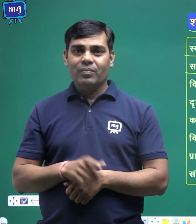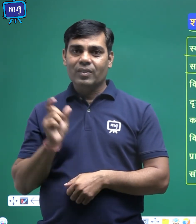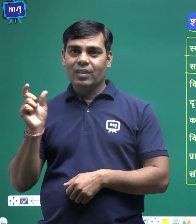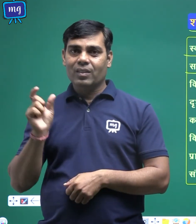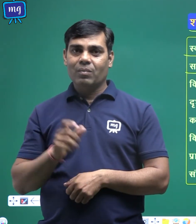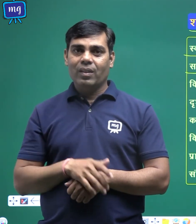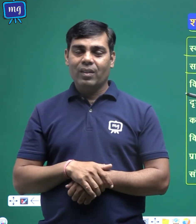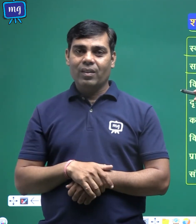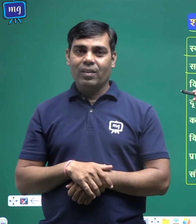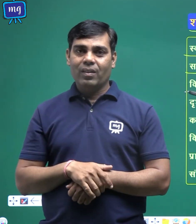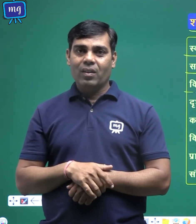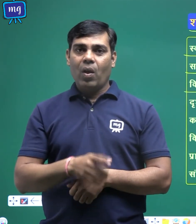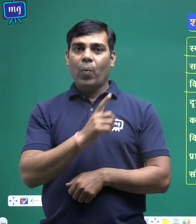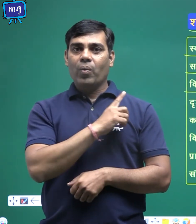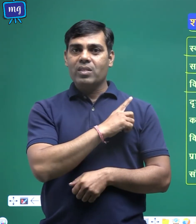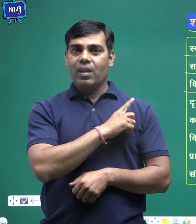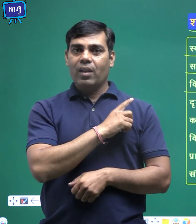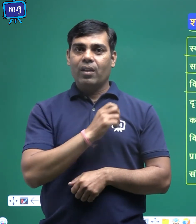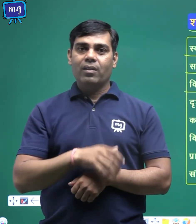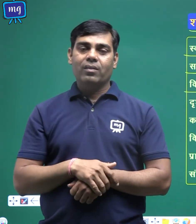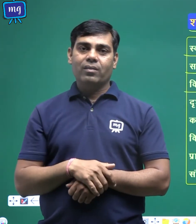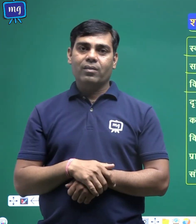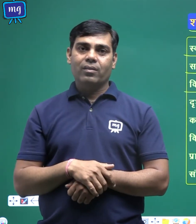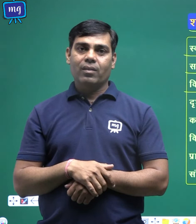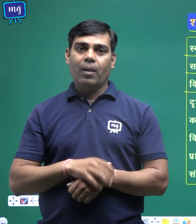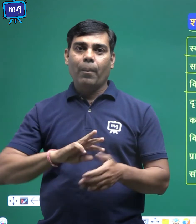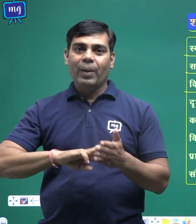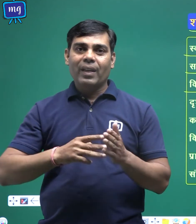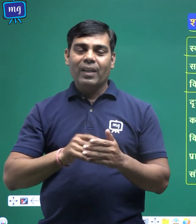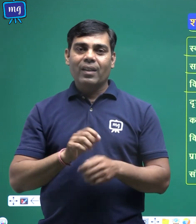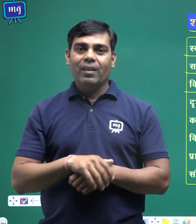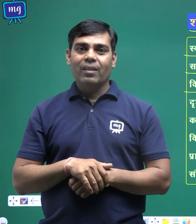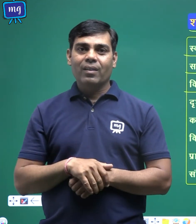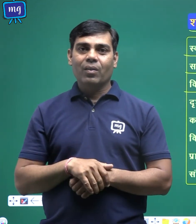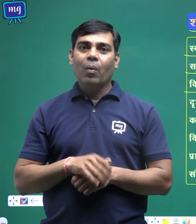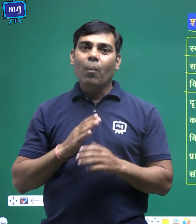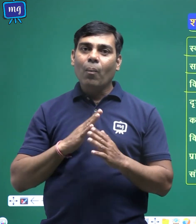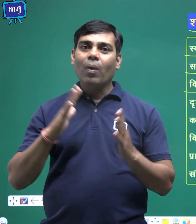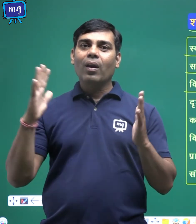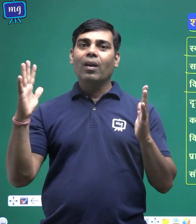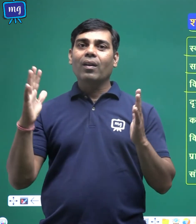शब्द है विशाल, अर्थ है बड़ा,